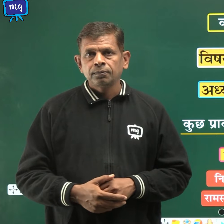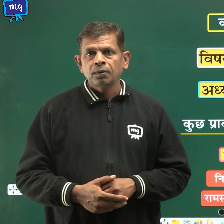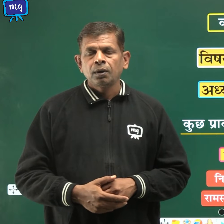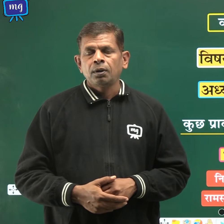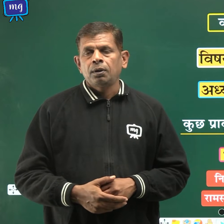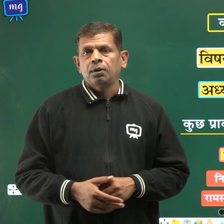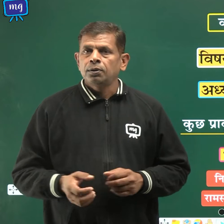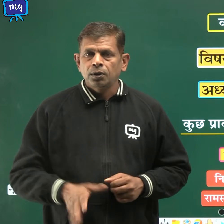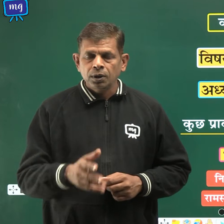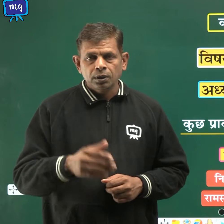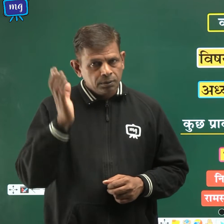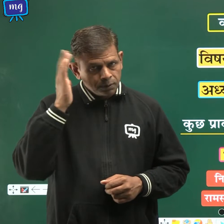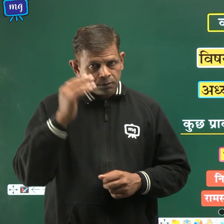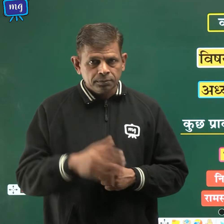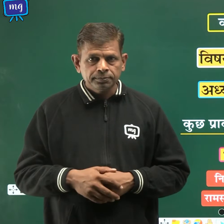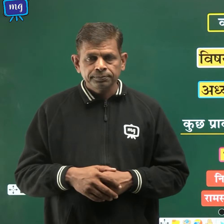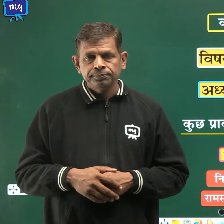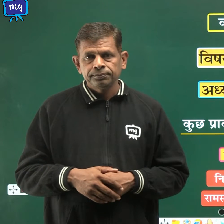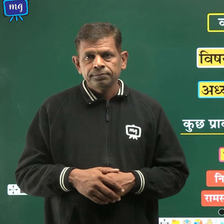चलिए समझना शुरू करते हैं।